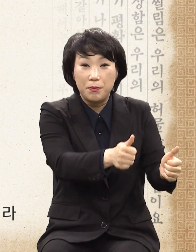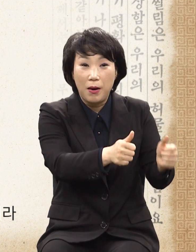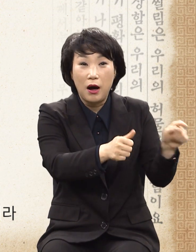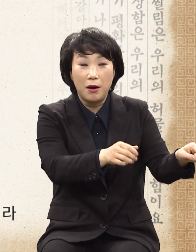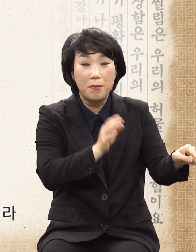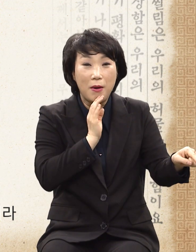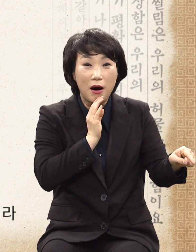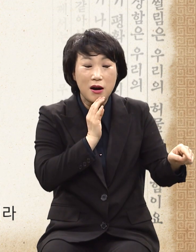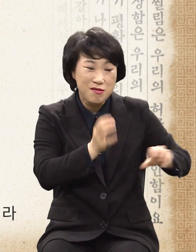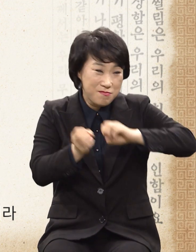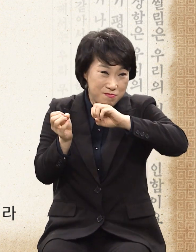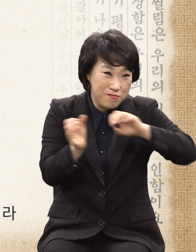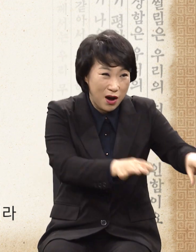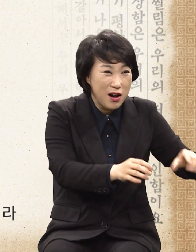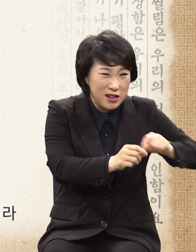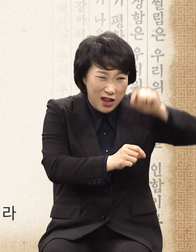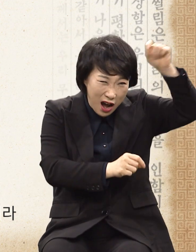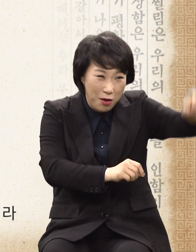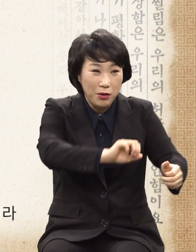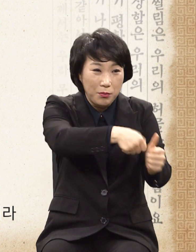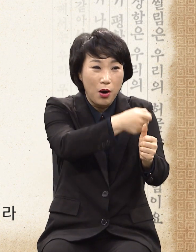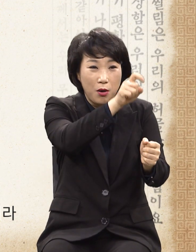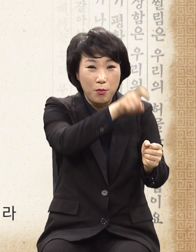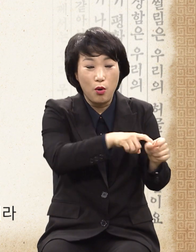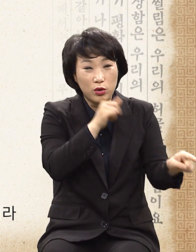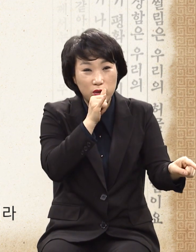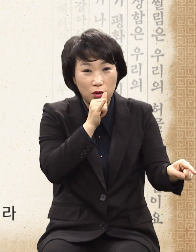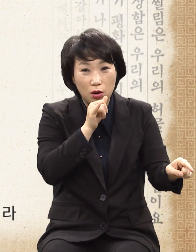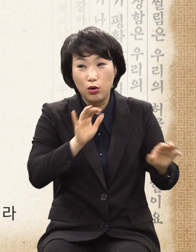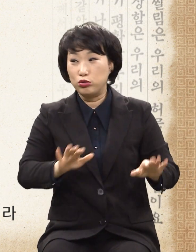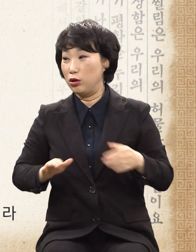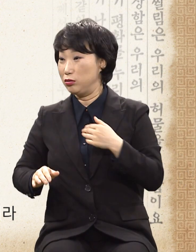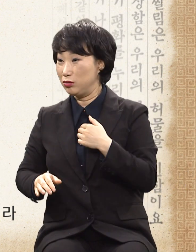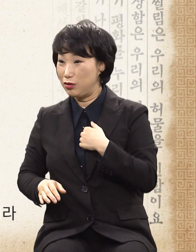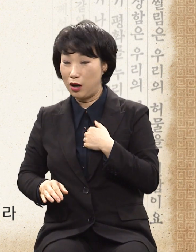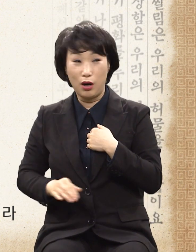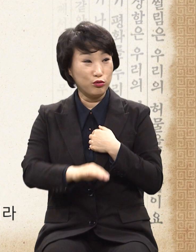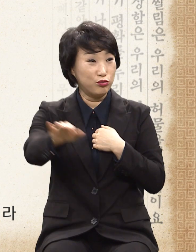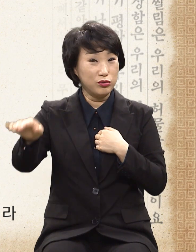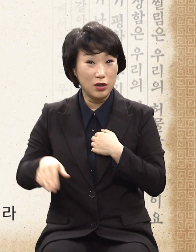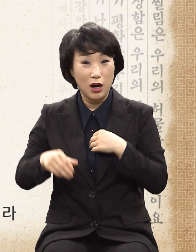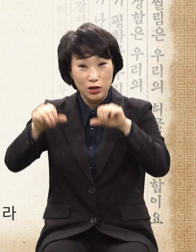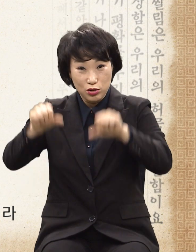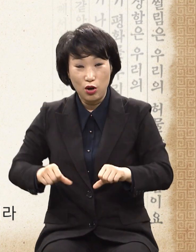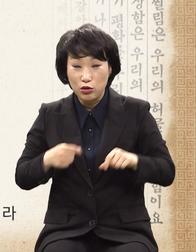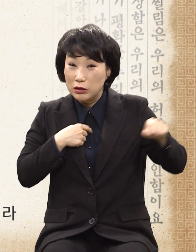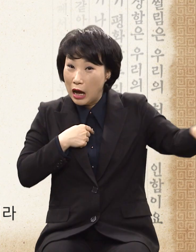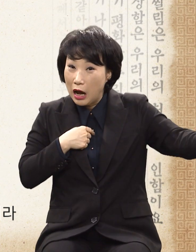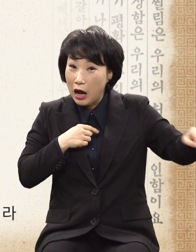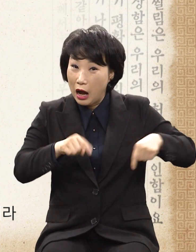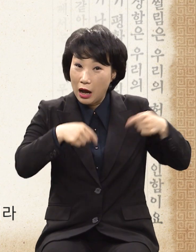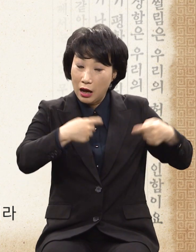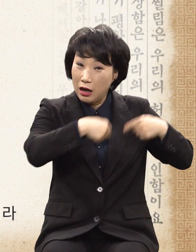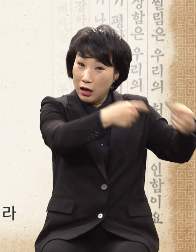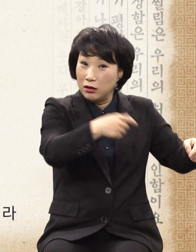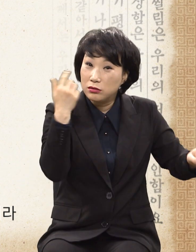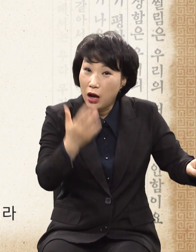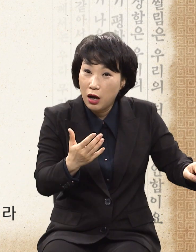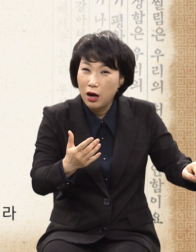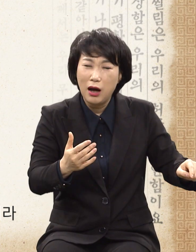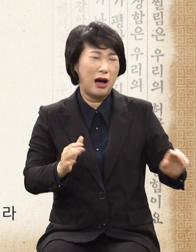집어넣어서 영원토록 형벌하기 위해서 만든 곳인데 왜 우리가 저주를 받아 그들과 함께 가야